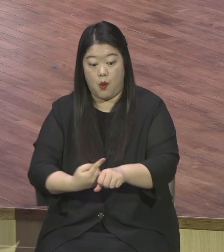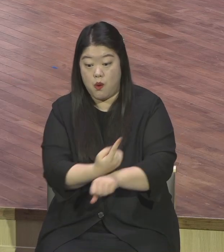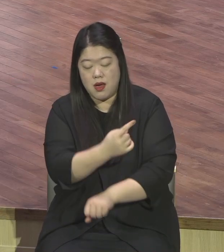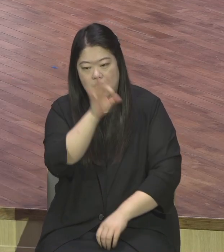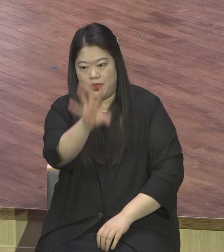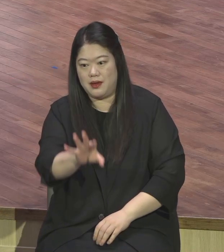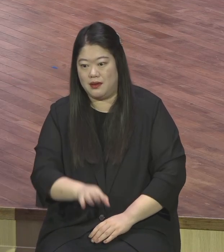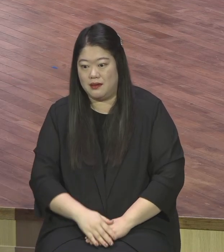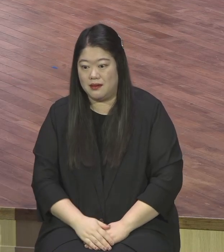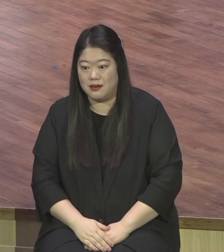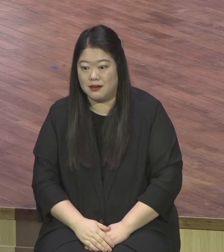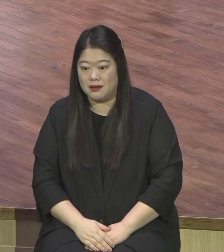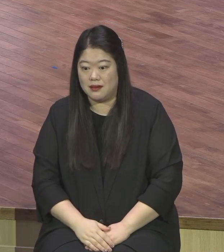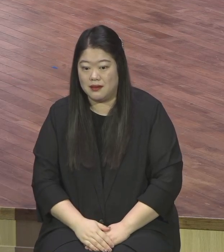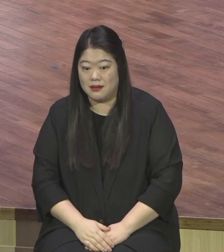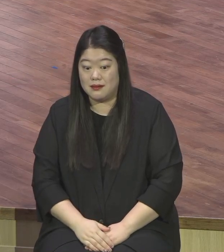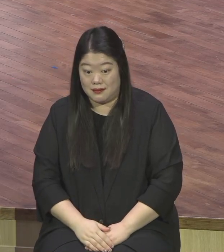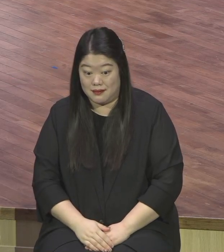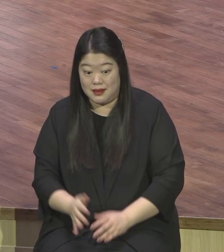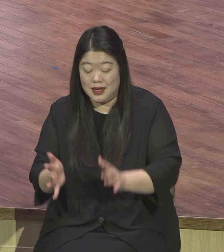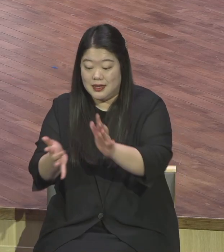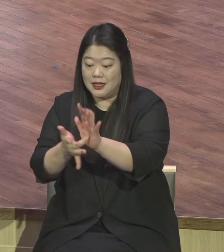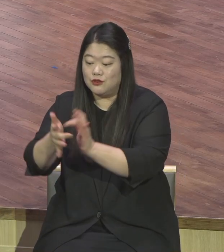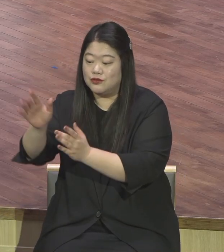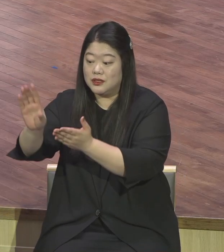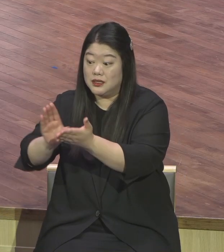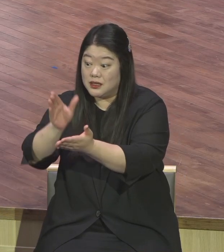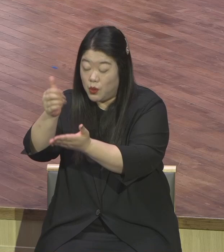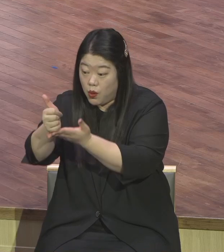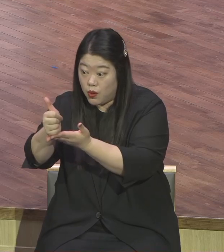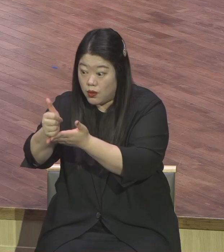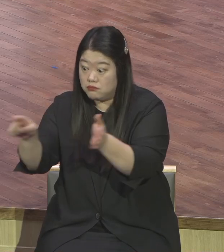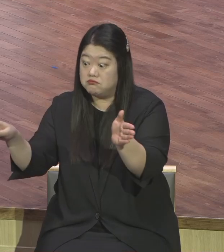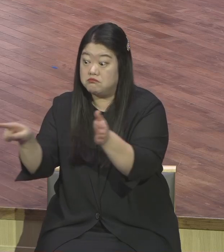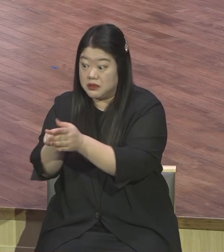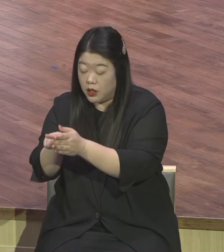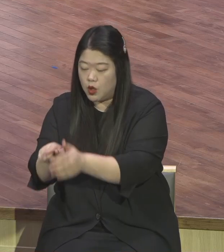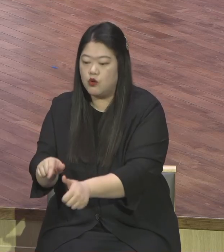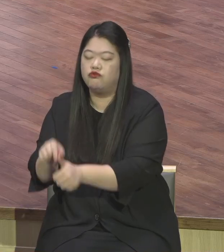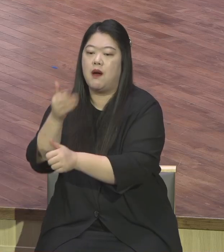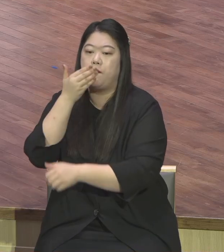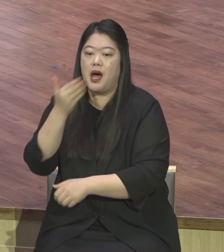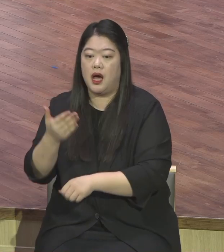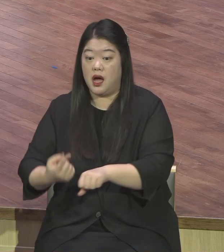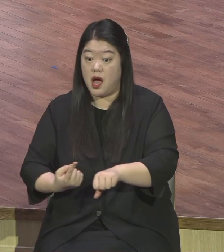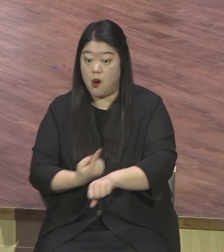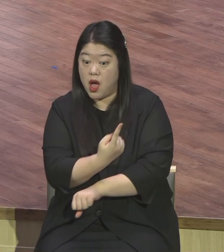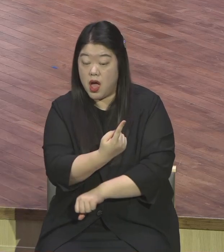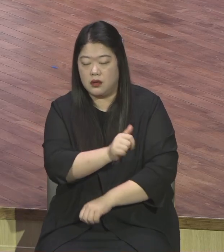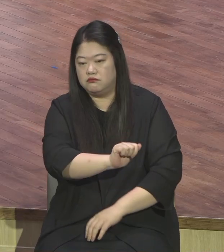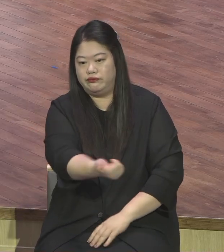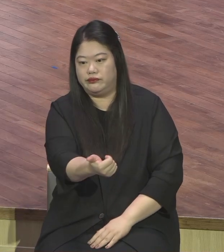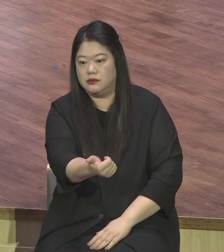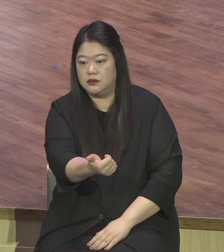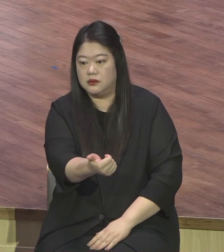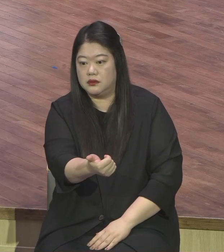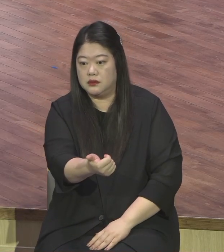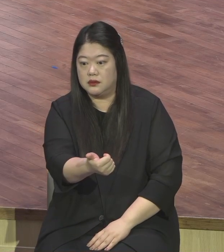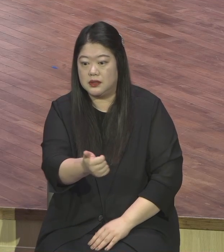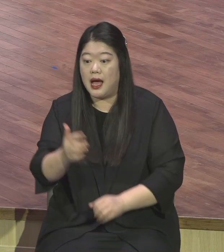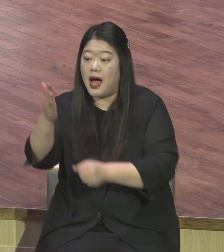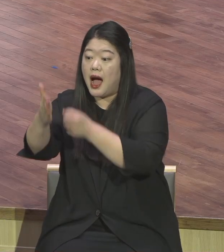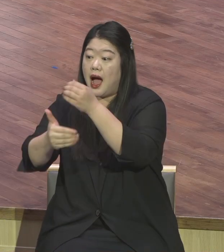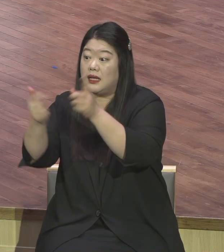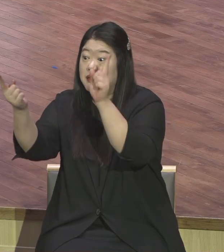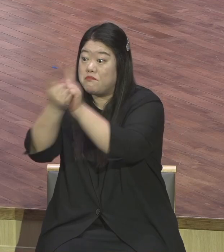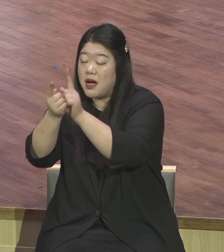예수 그리스도 외에 구원 얻을 다른 이름을 우리에게 준 적이 없고 다른 길이 전혀